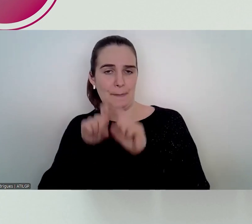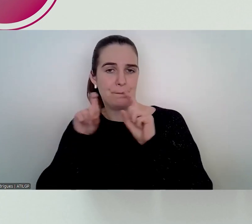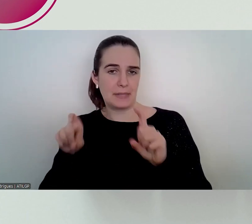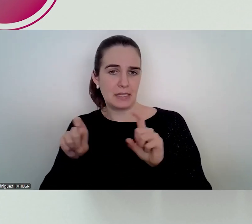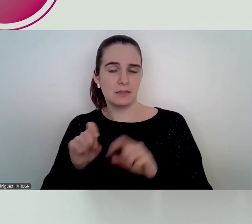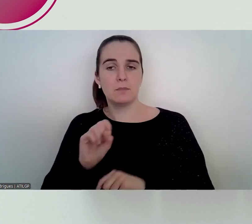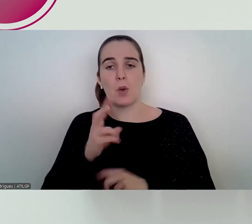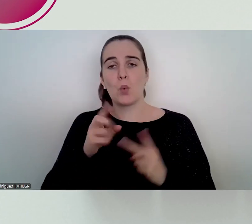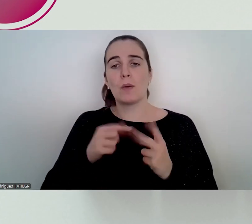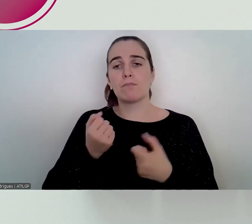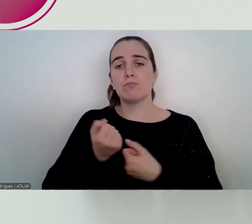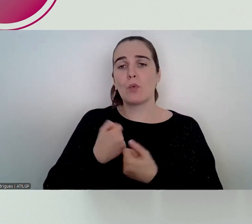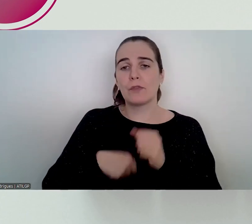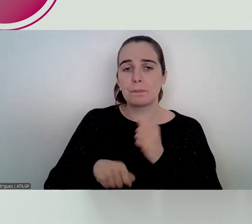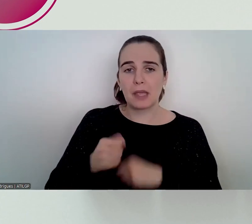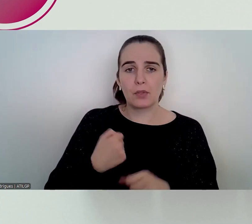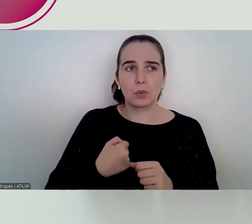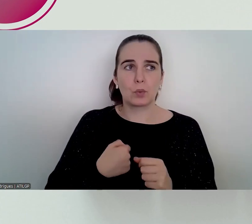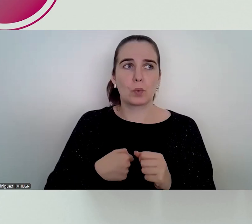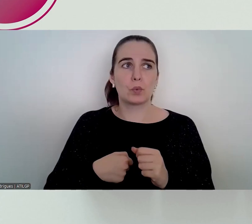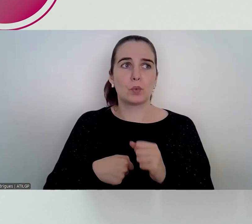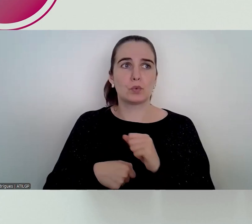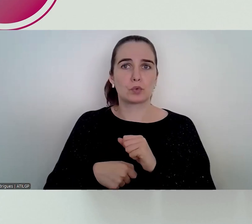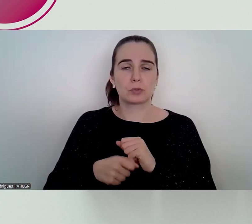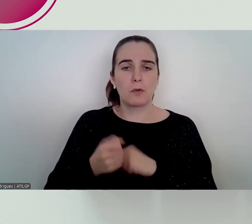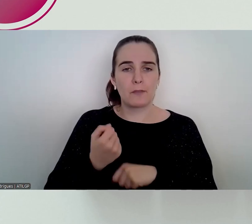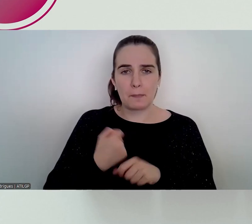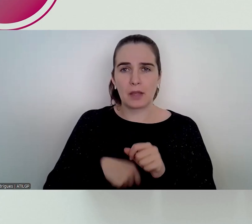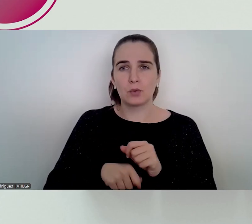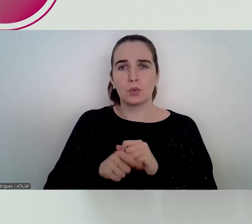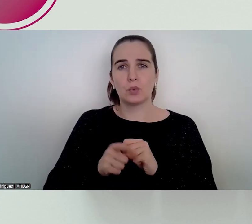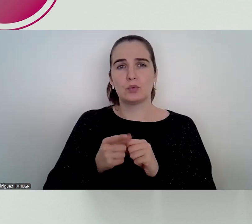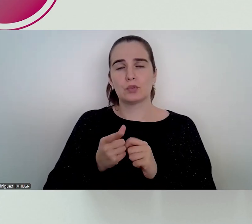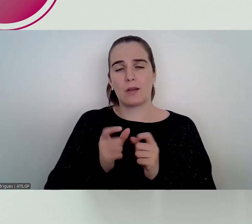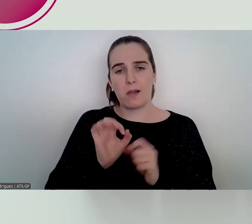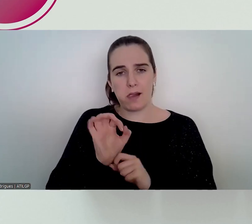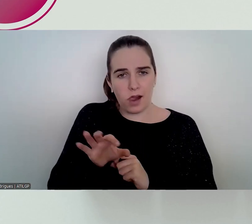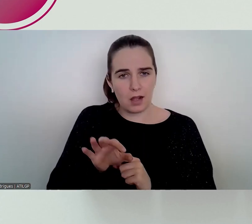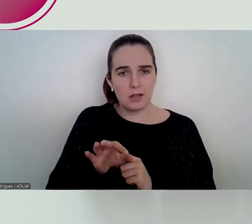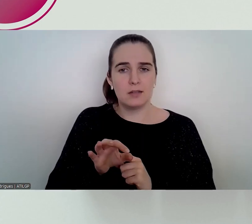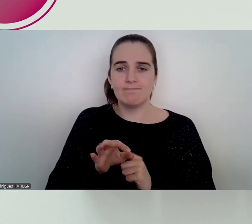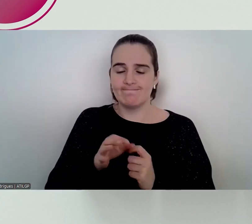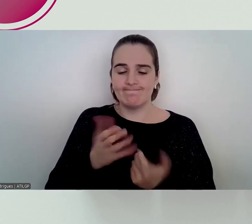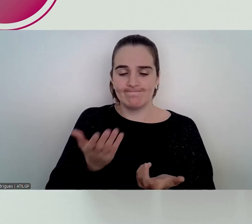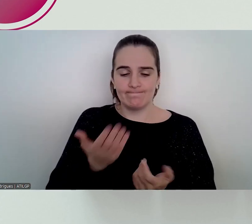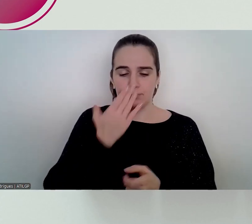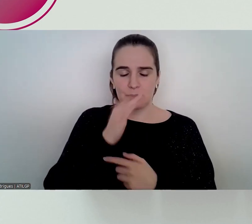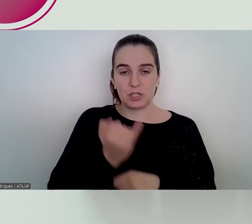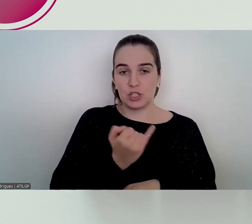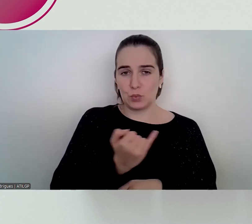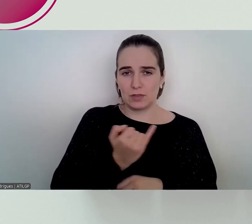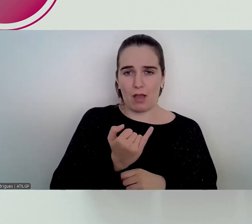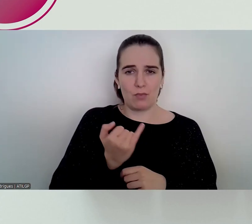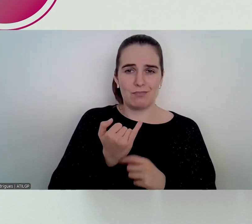ou os movimentos que levam a que determinados organismos saiam